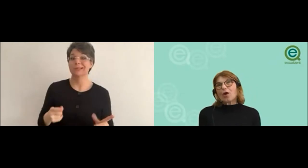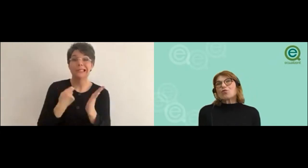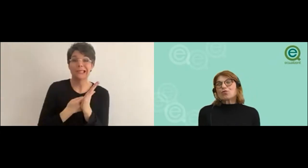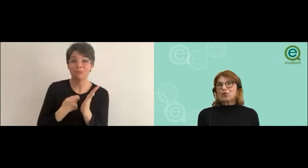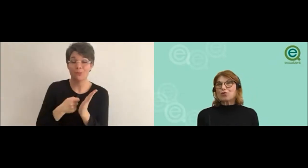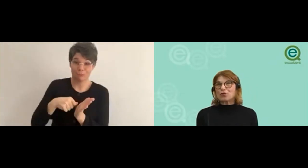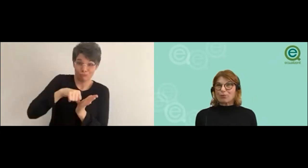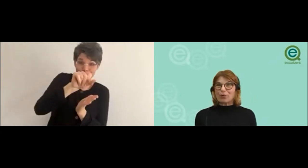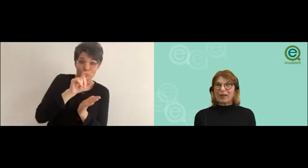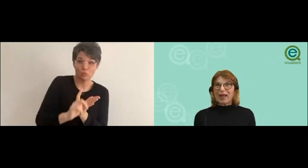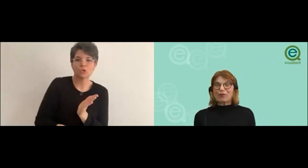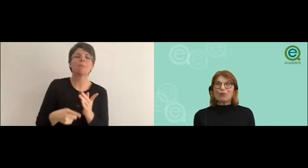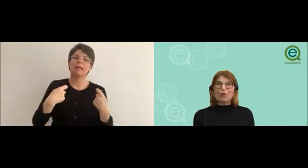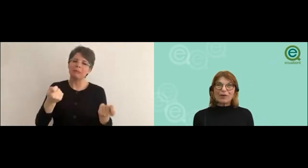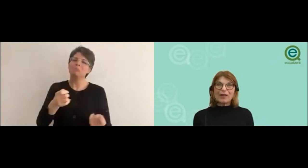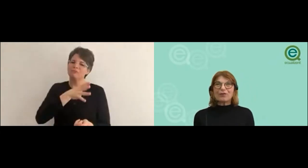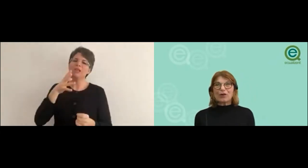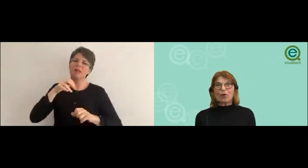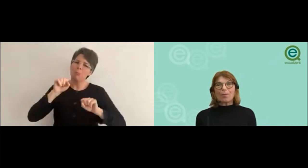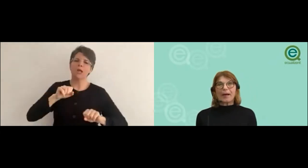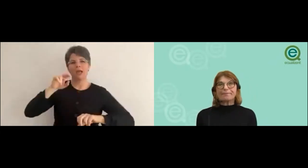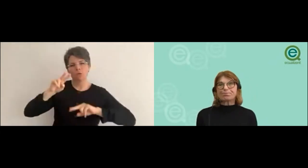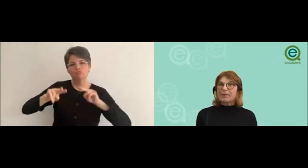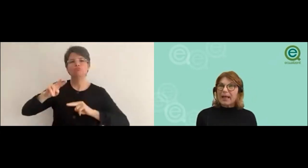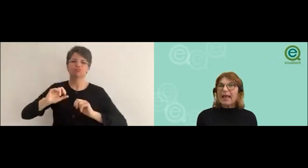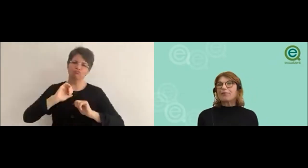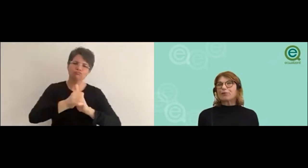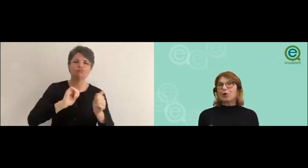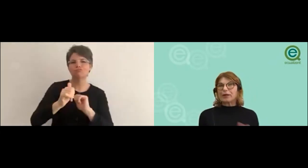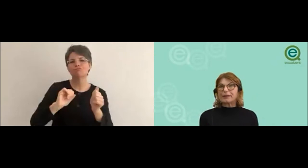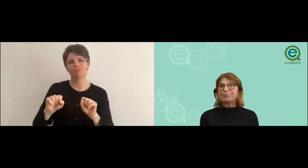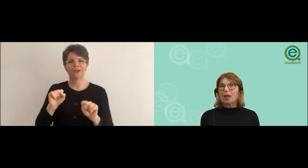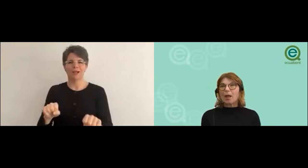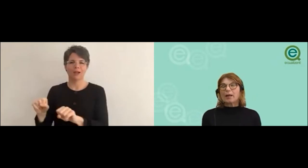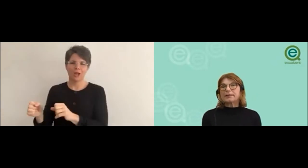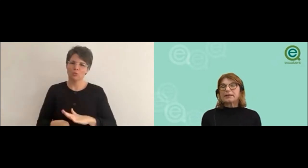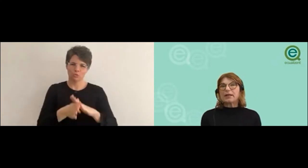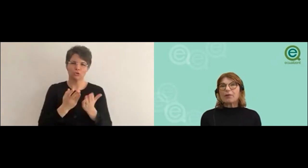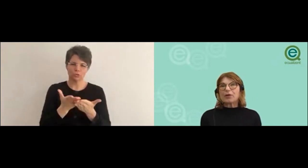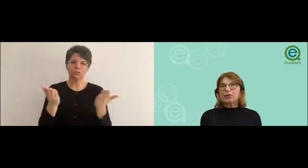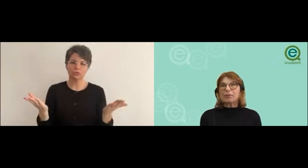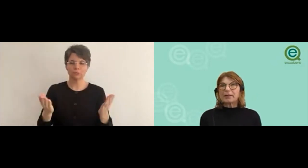auch Unterstützungsmöglichkeiten, wo wir wiederum helfen können. Ne? Das sind, glaube ich, sozusagen mal die